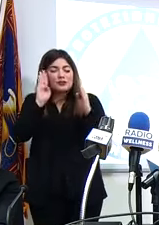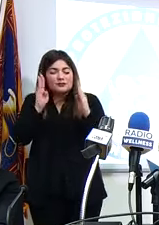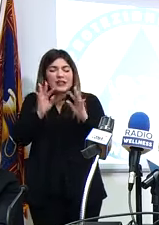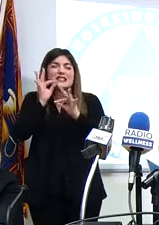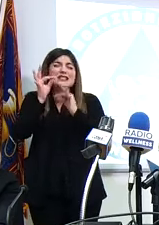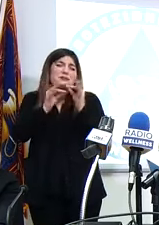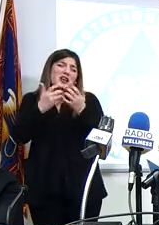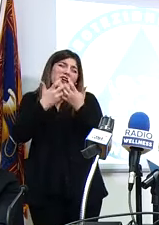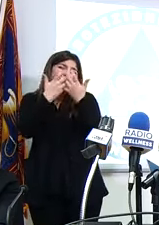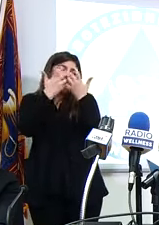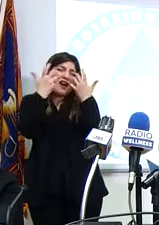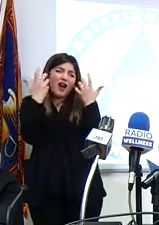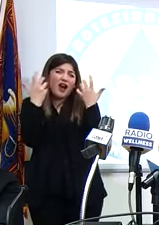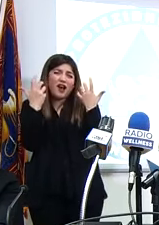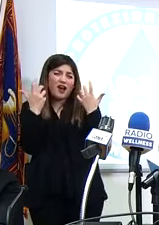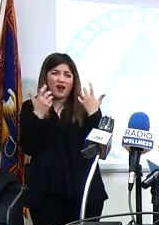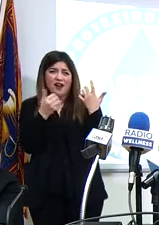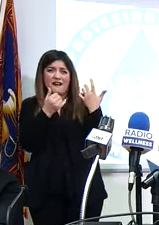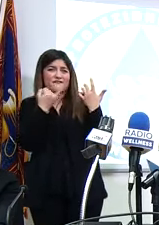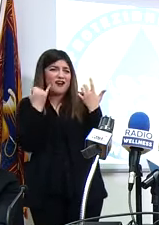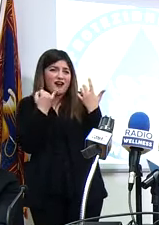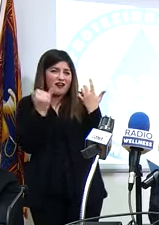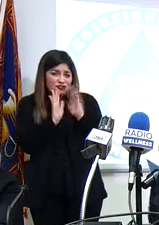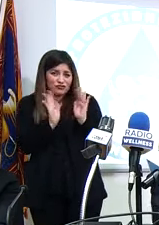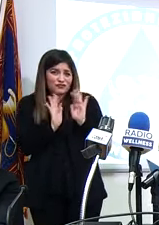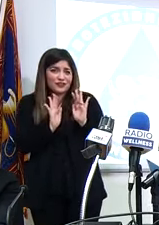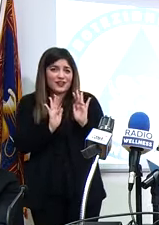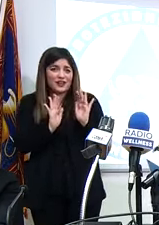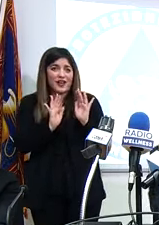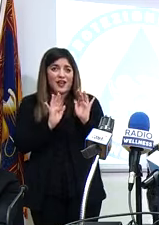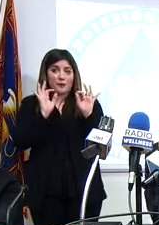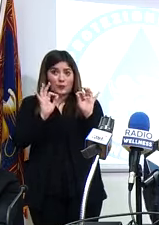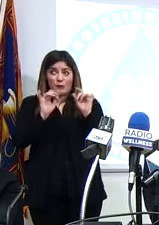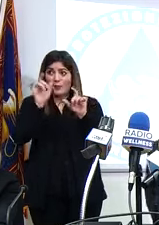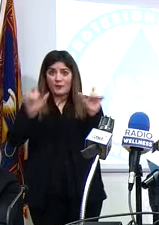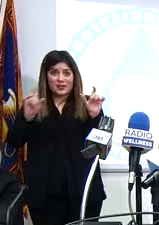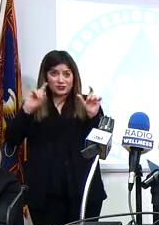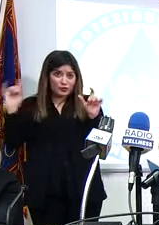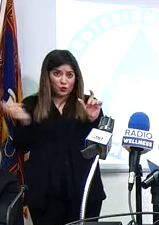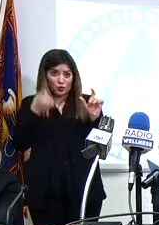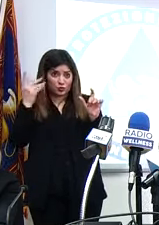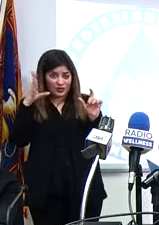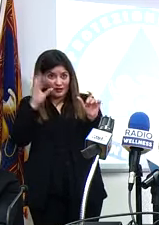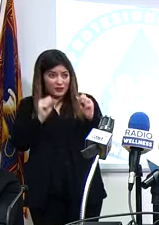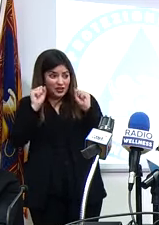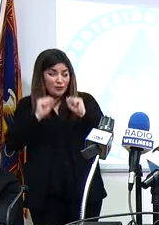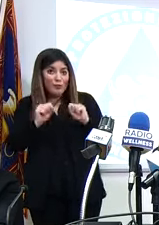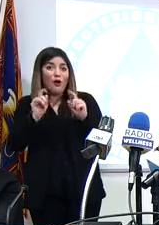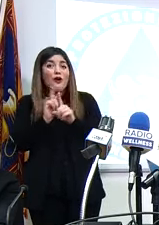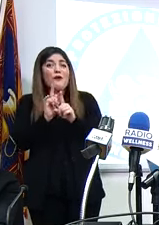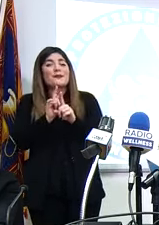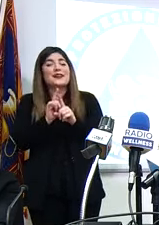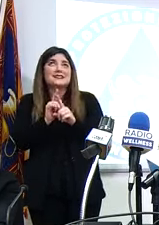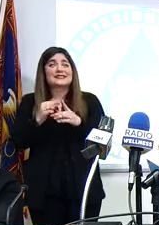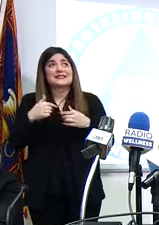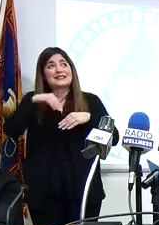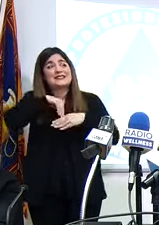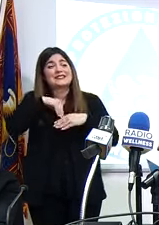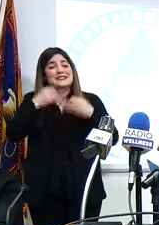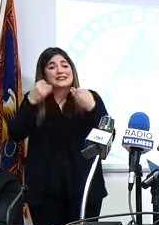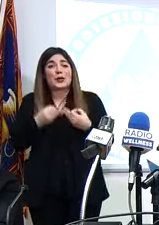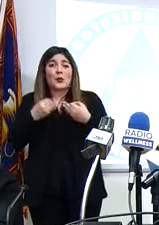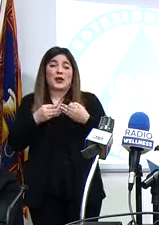semplice, in modo da farlo capire e eventualmente anche andare a dare un'assicurazione in più e togliere eventuali timori di